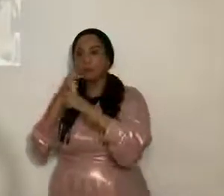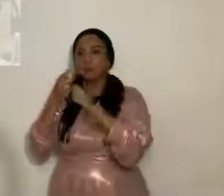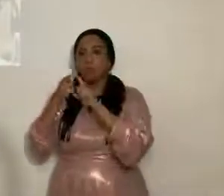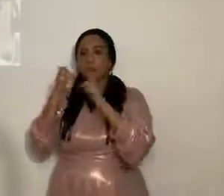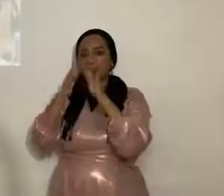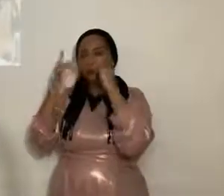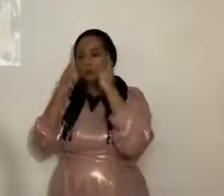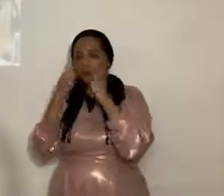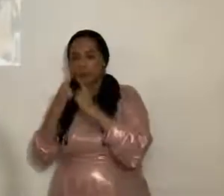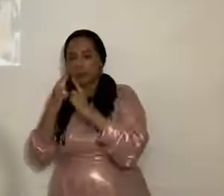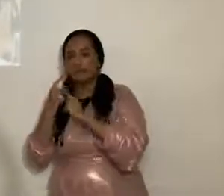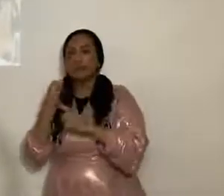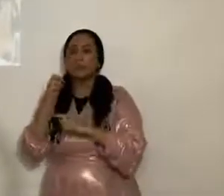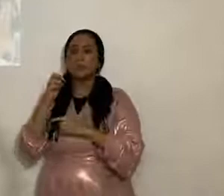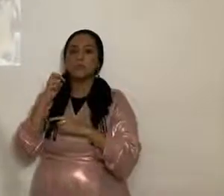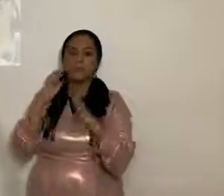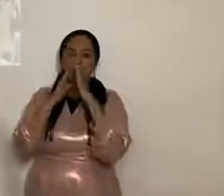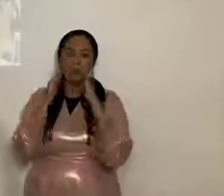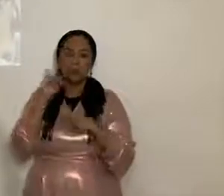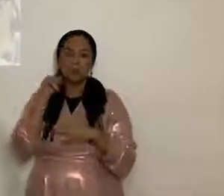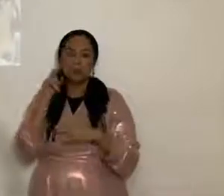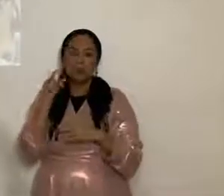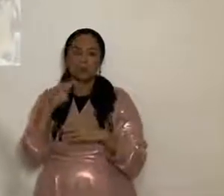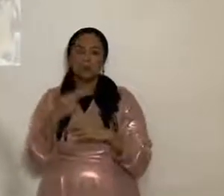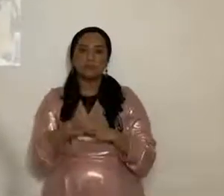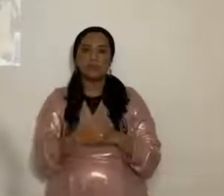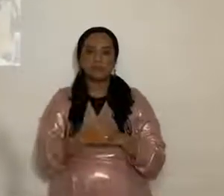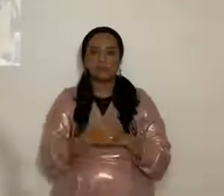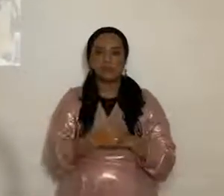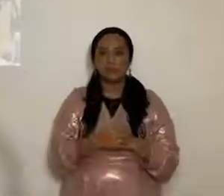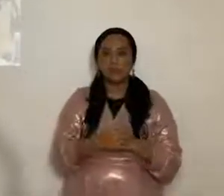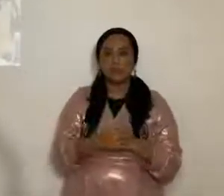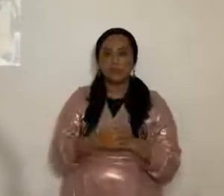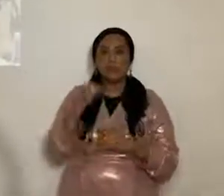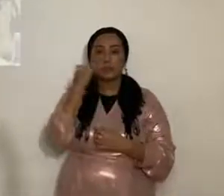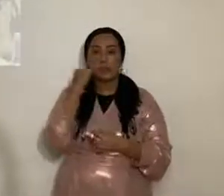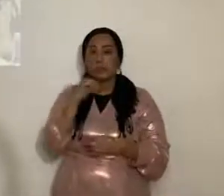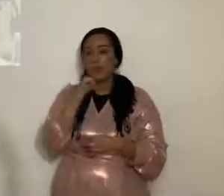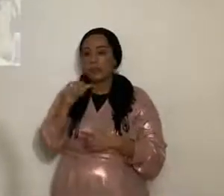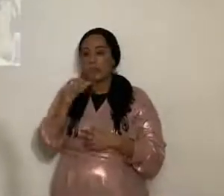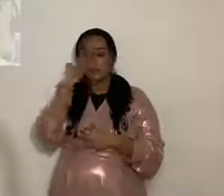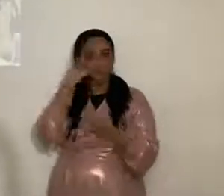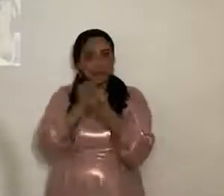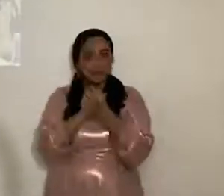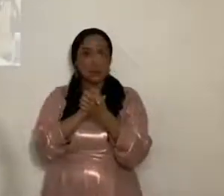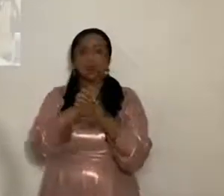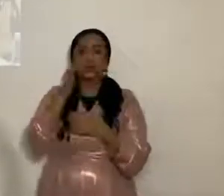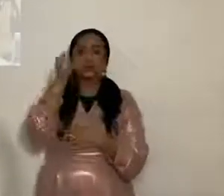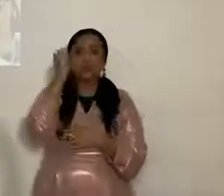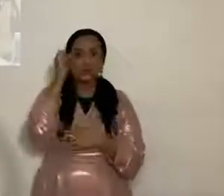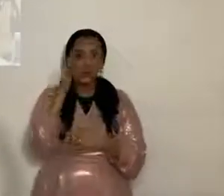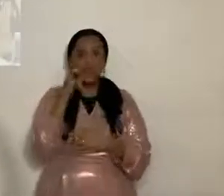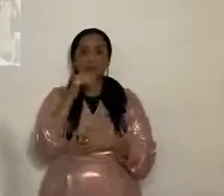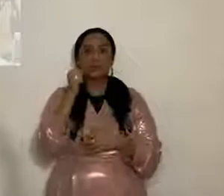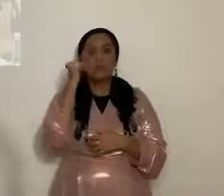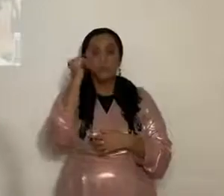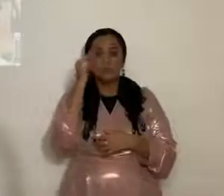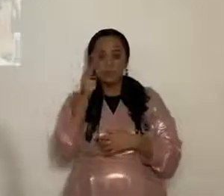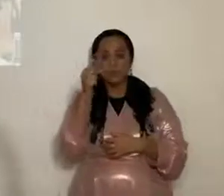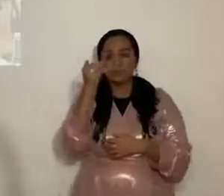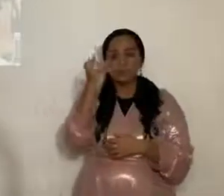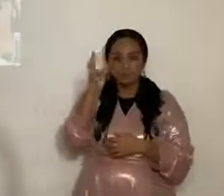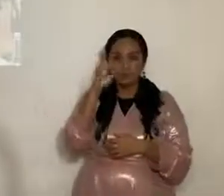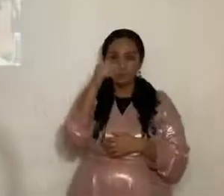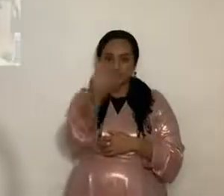judaísmo ortodoxo, o la casa de Judá. Si no se cree que Yahshua es Yahweh, que Yahshua